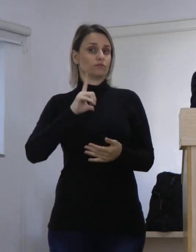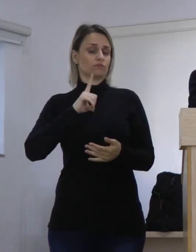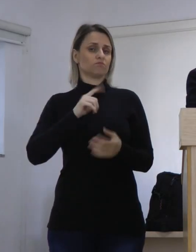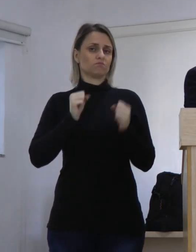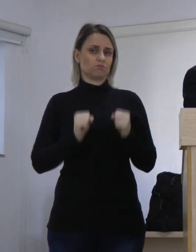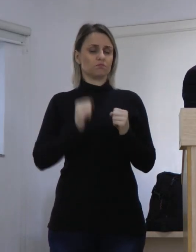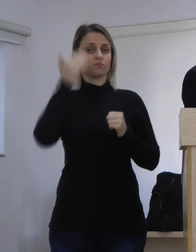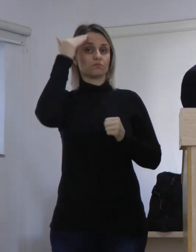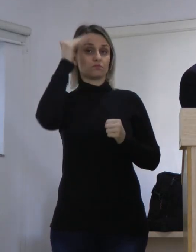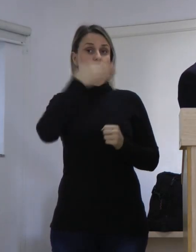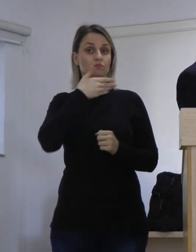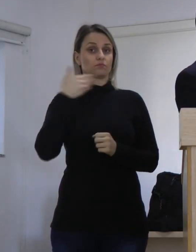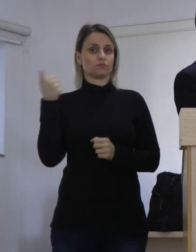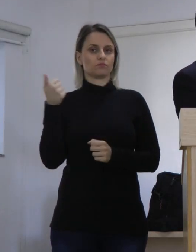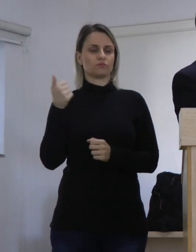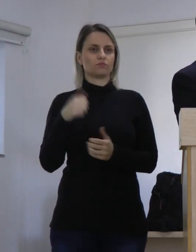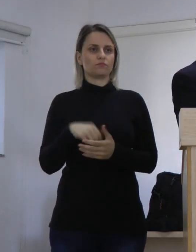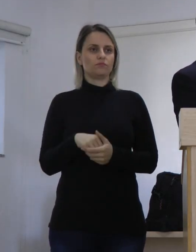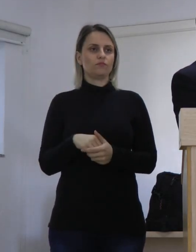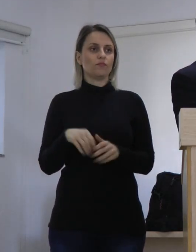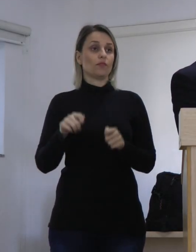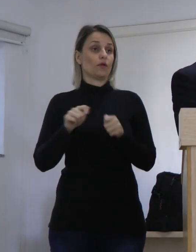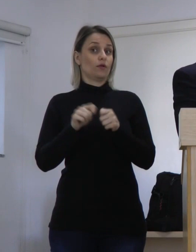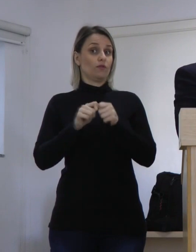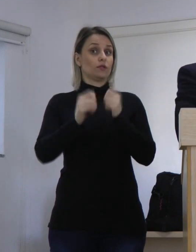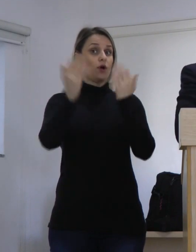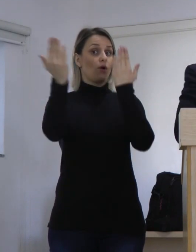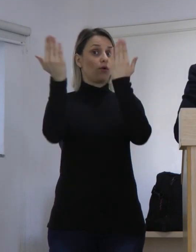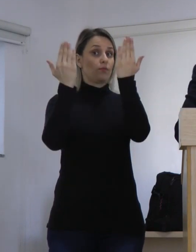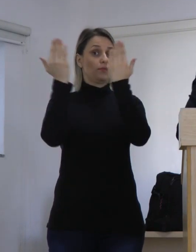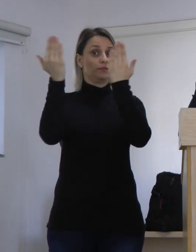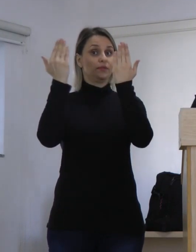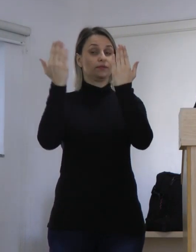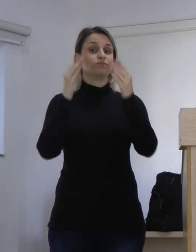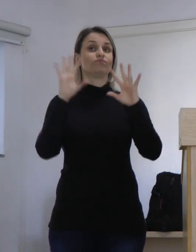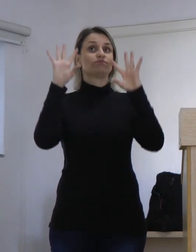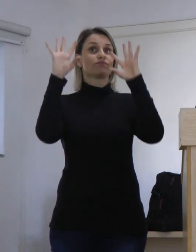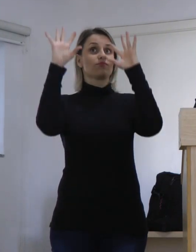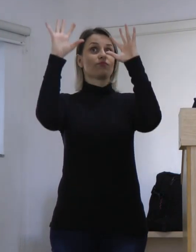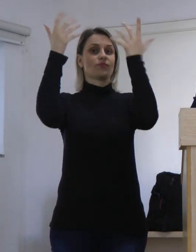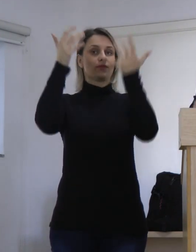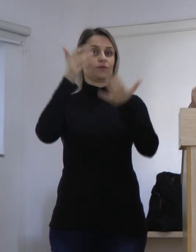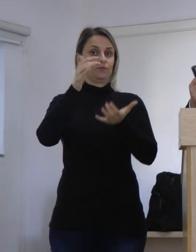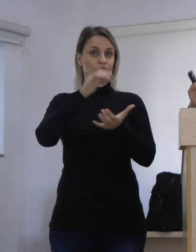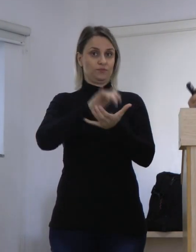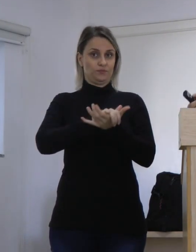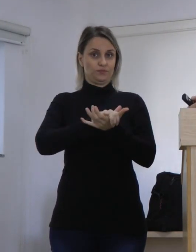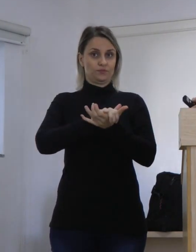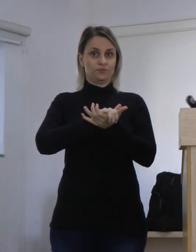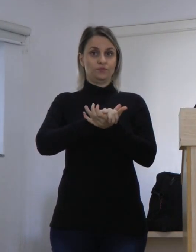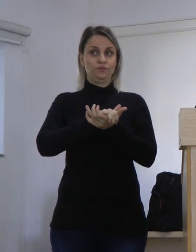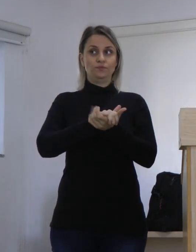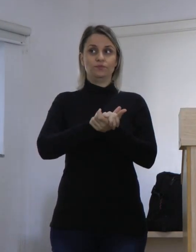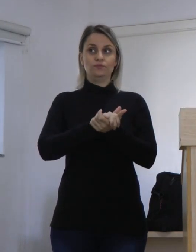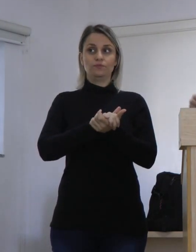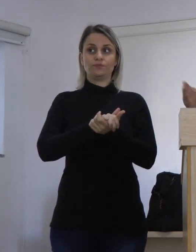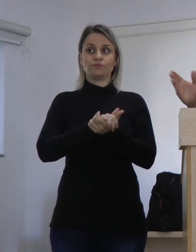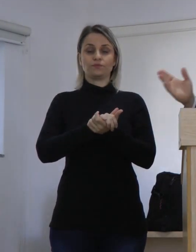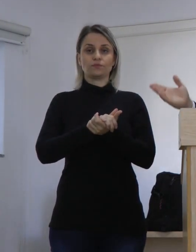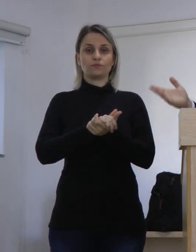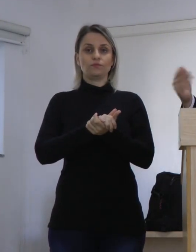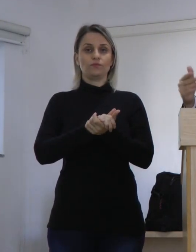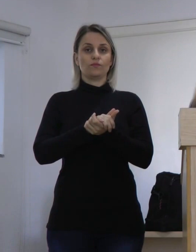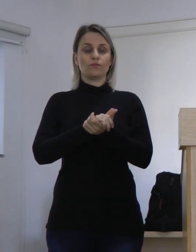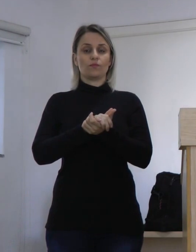melhor. Ele compara a sua estadia a uma festa de casamento, quando os fariseus perguntam: mas os